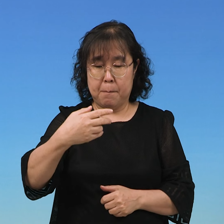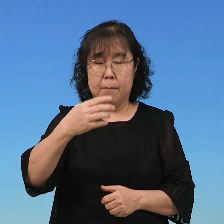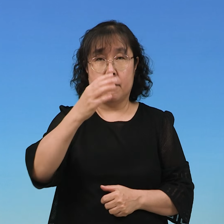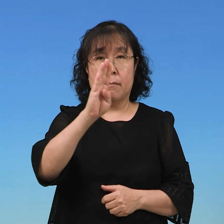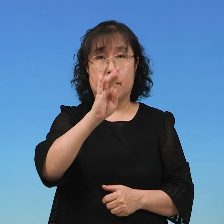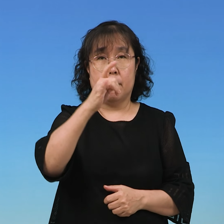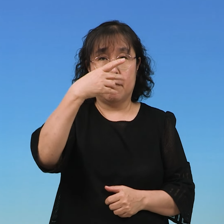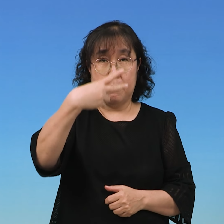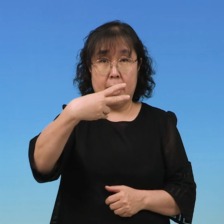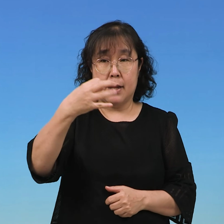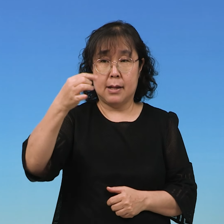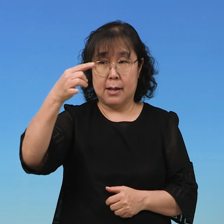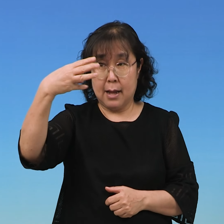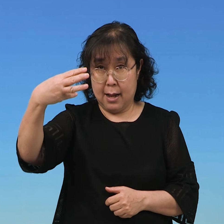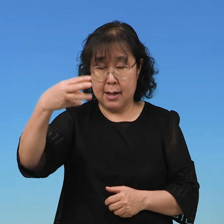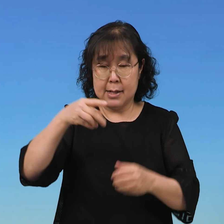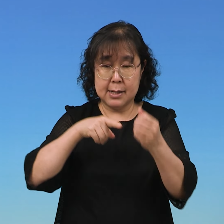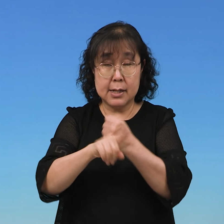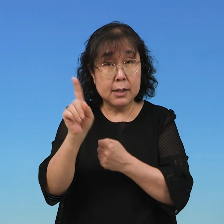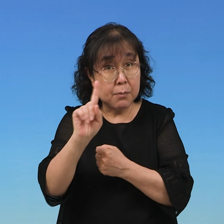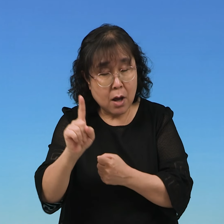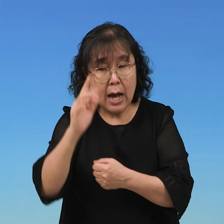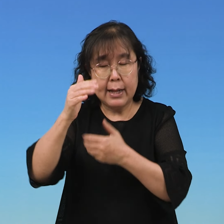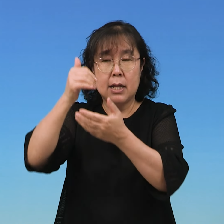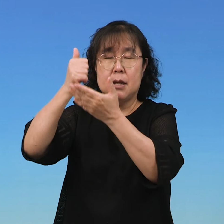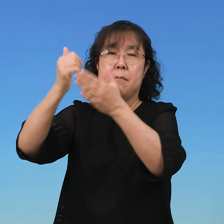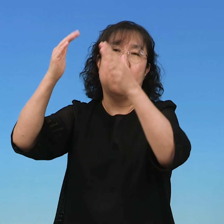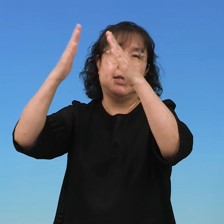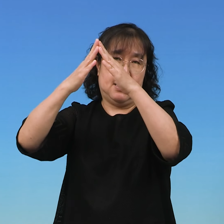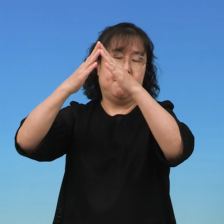베델은 하나님의 집, 이런 뜻입니다.